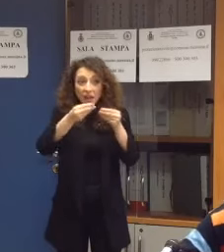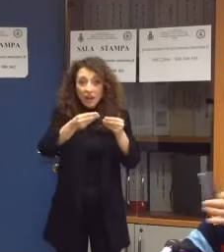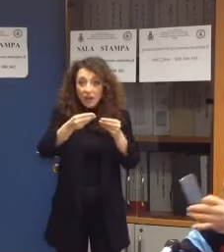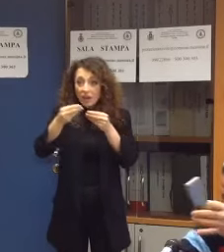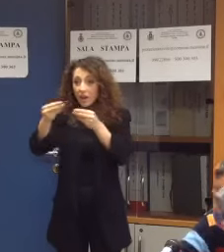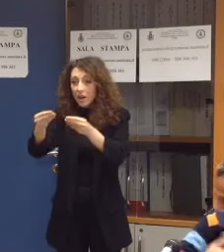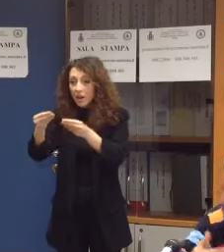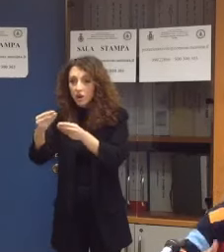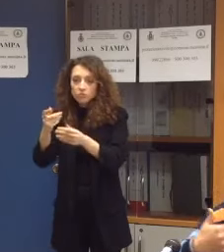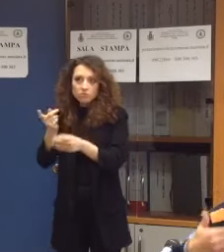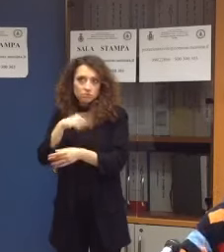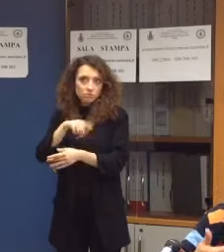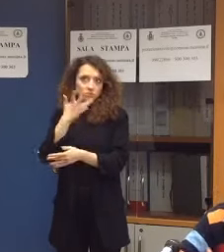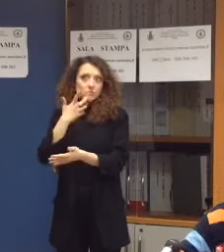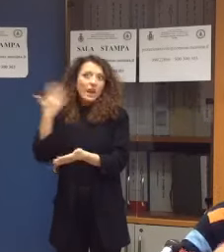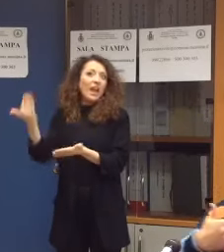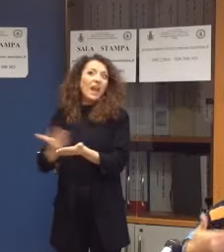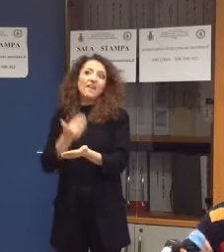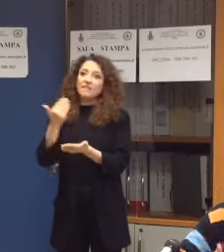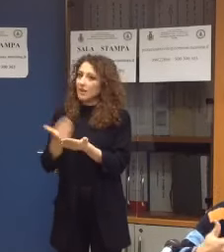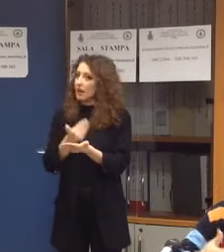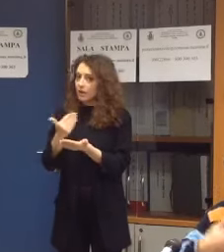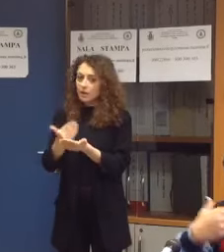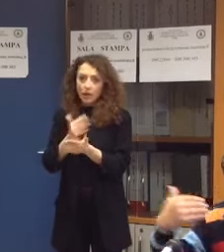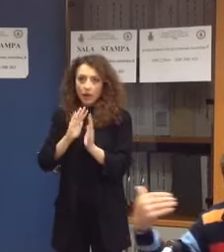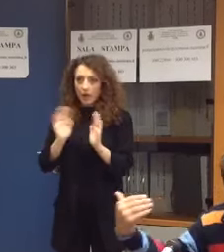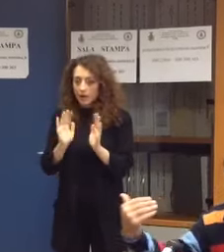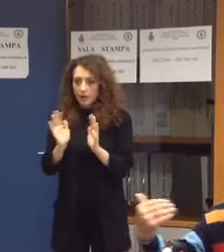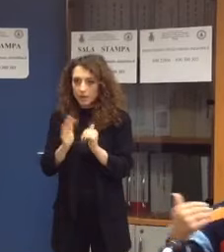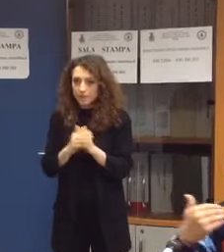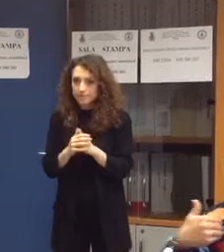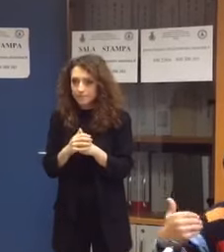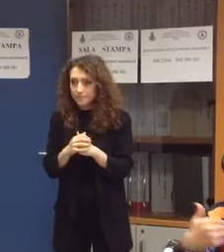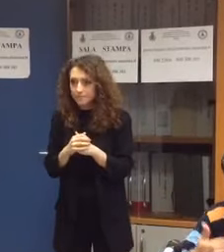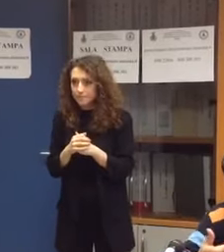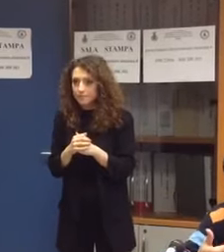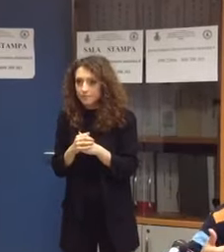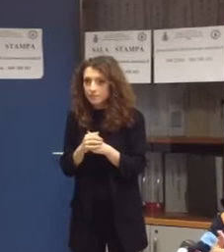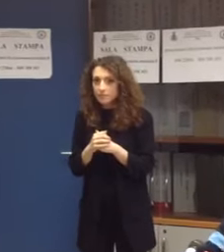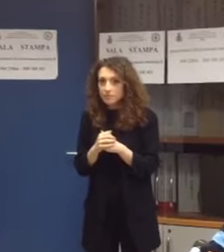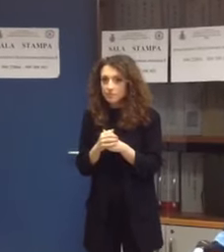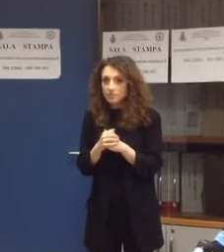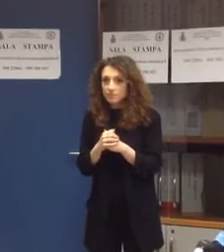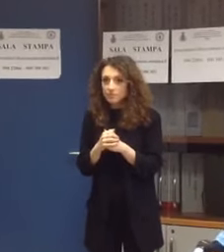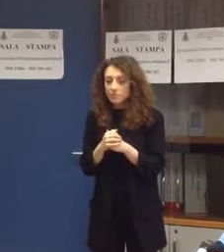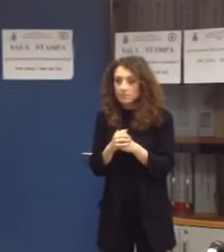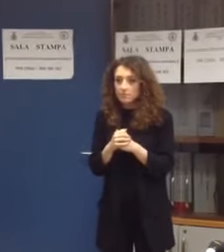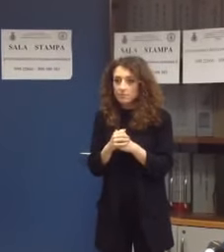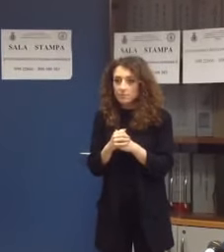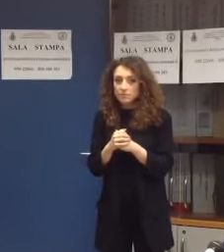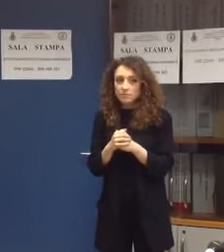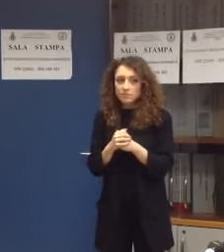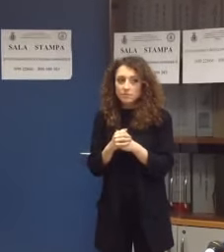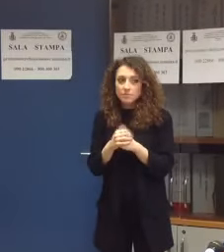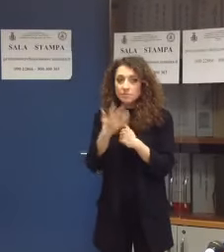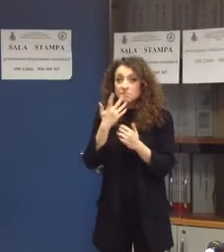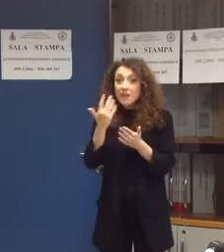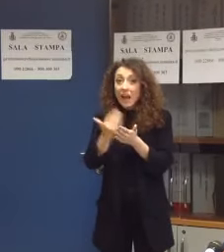preferito rischiare con meccanismi che abbiamo dovuto mettere in piedi proprio per